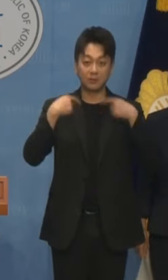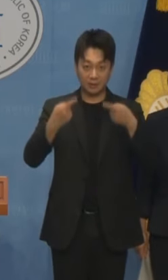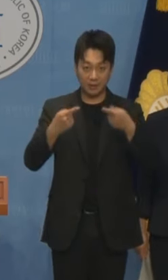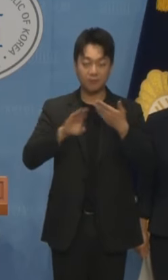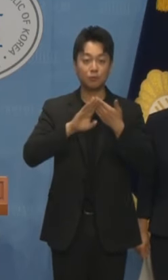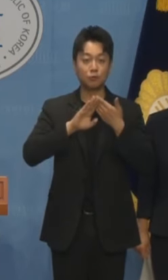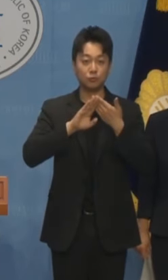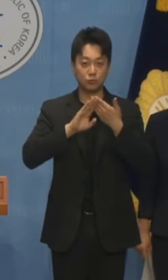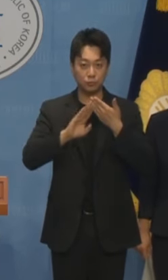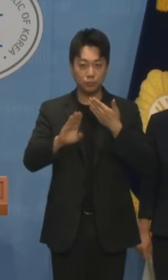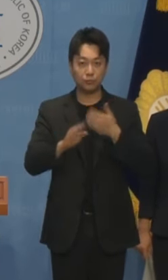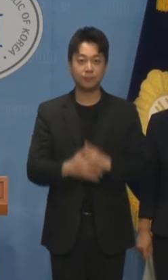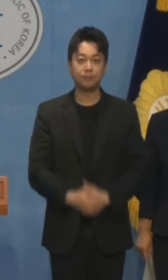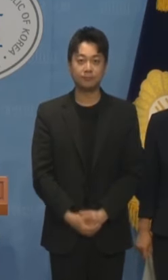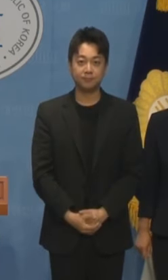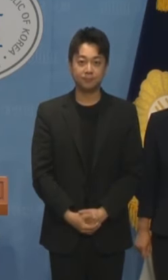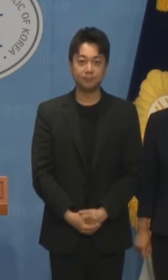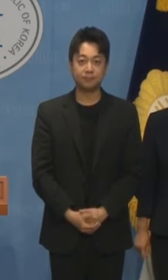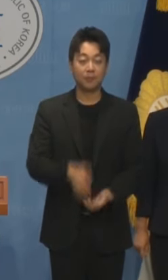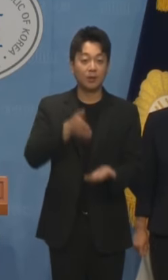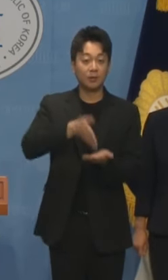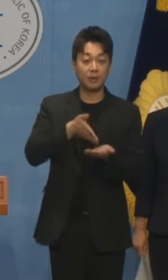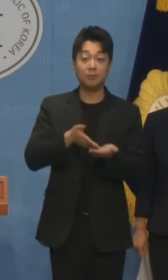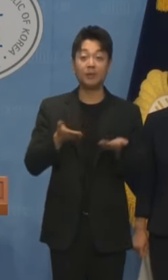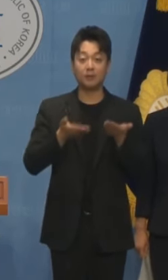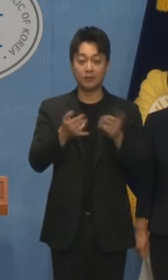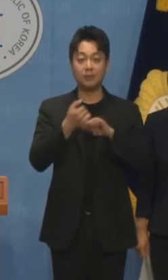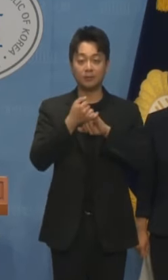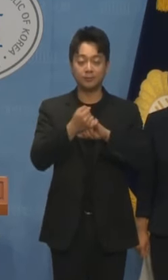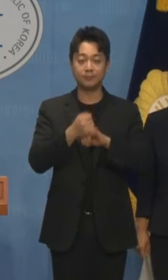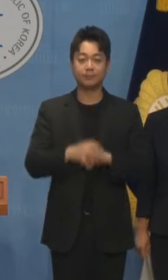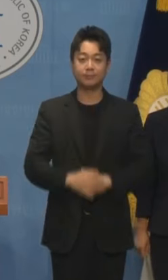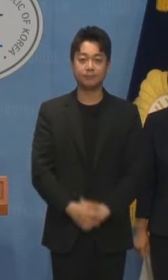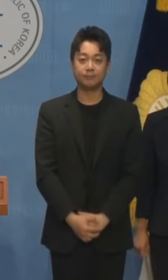정혜경 의원께서 하시는 선수대 진행하도록